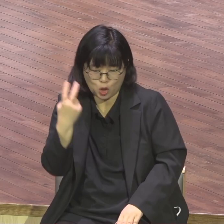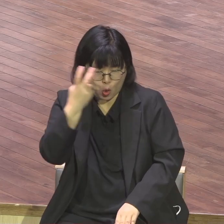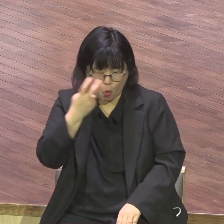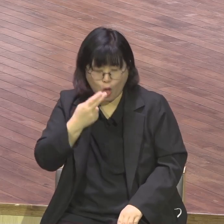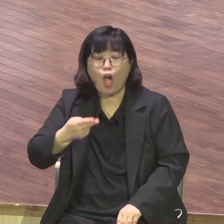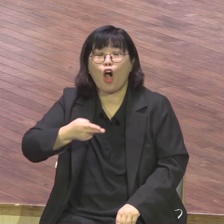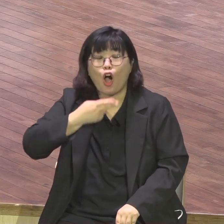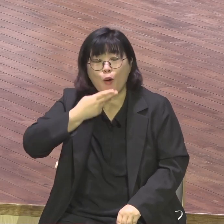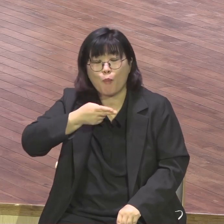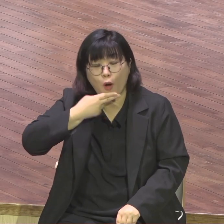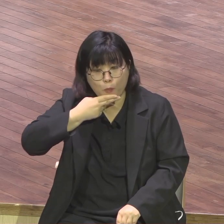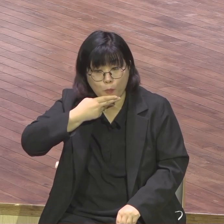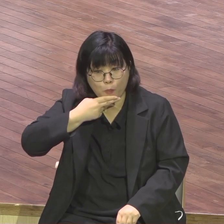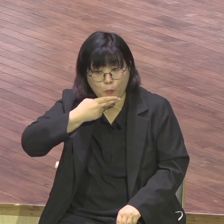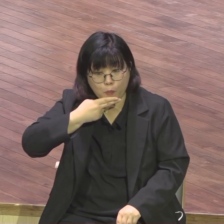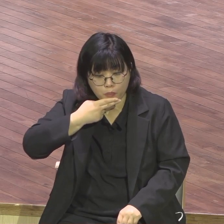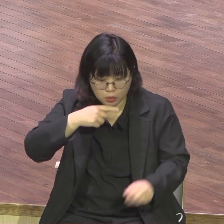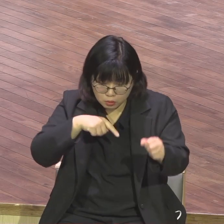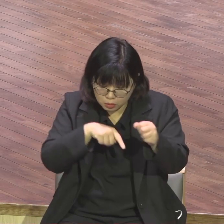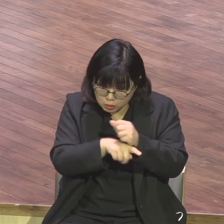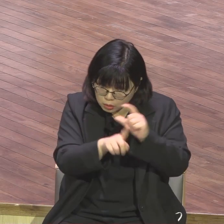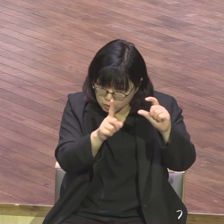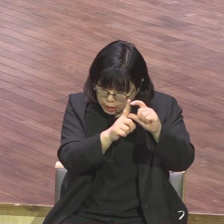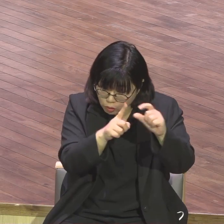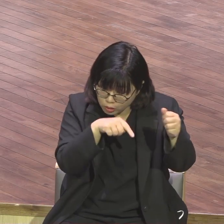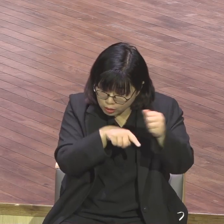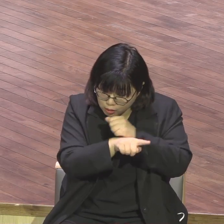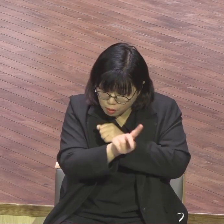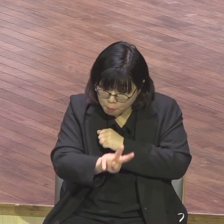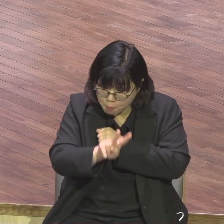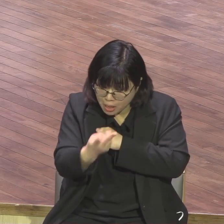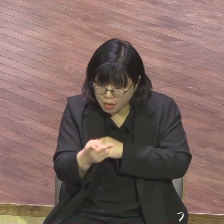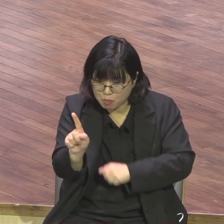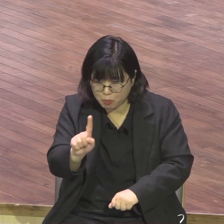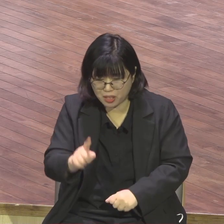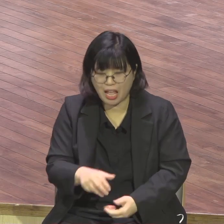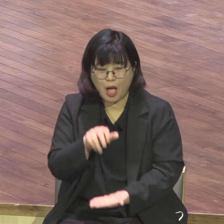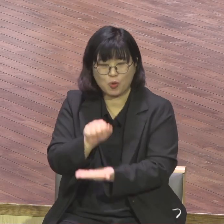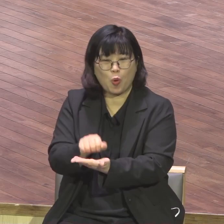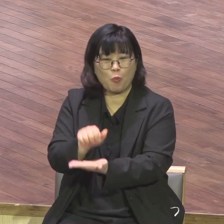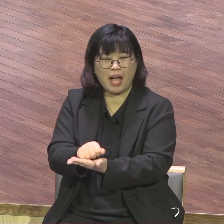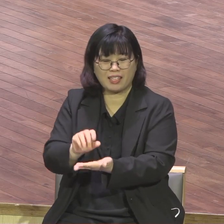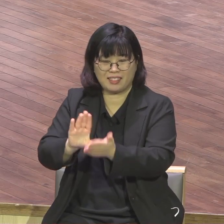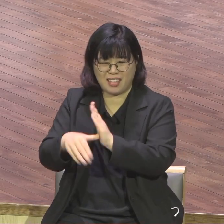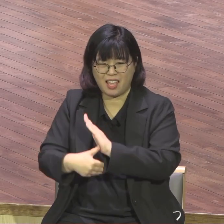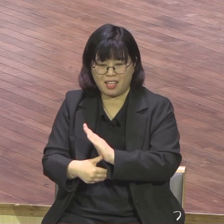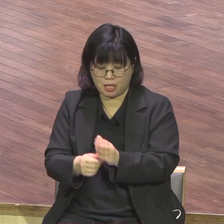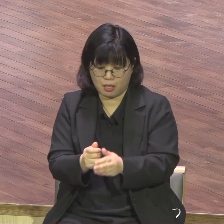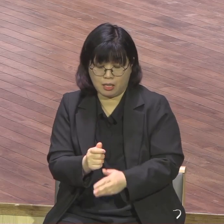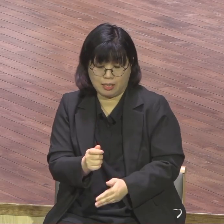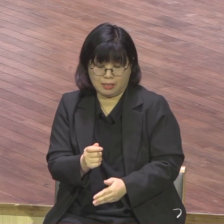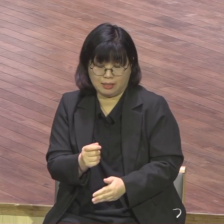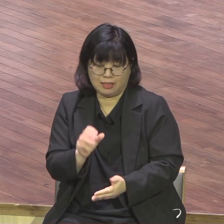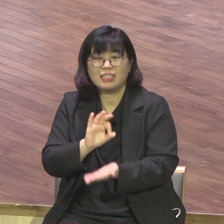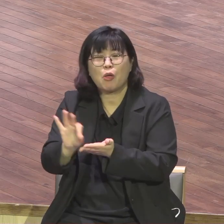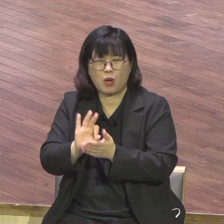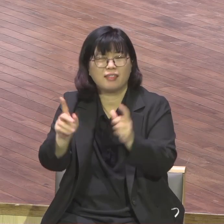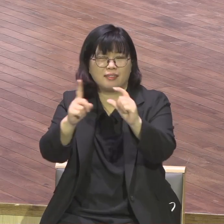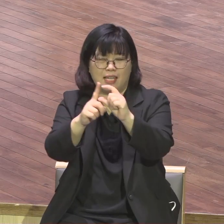때 최고의 패가 나면 어떻게 돼요? 자기 최고의 패가 나왔다, 모든 칩을 배팅해